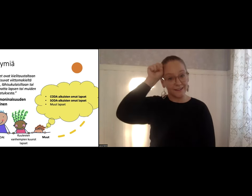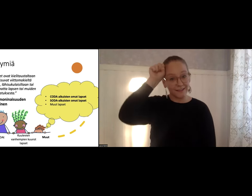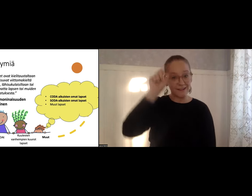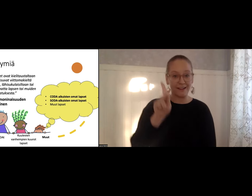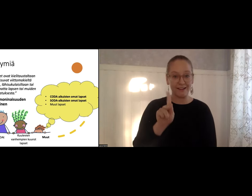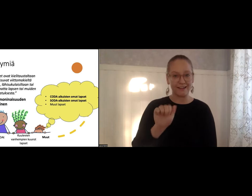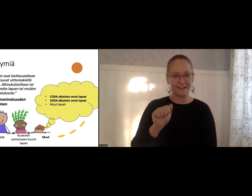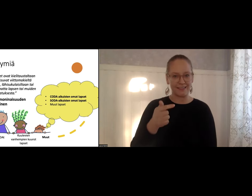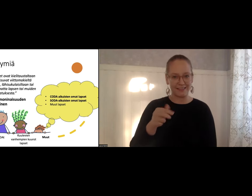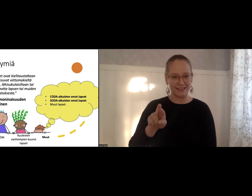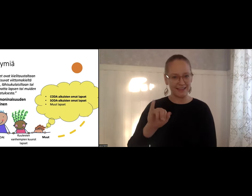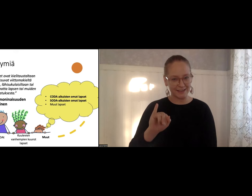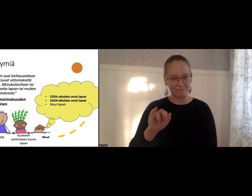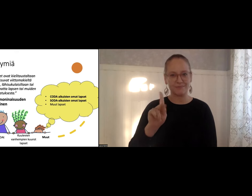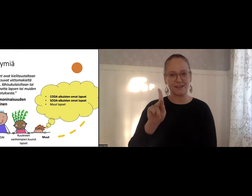Tämä on tämmöinen ehdotus.